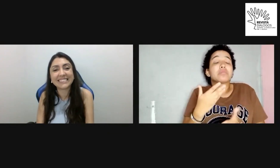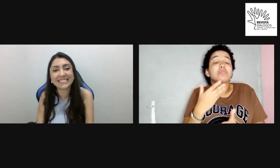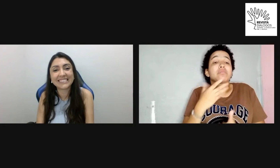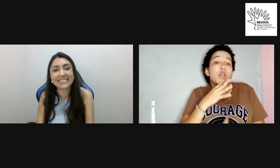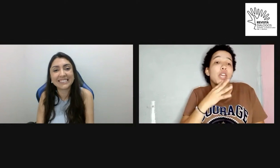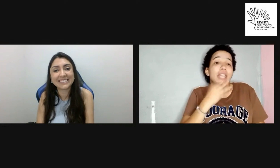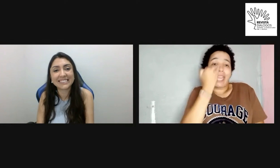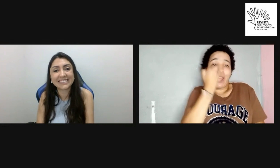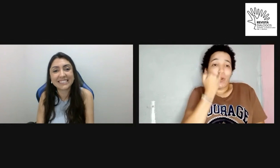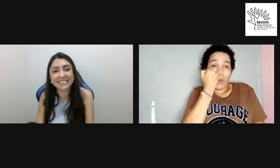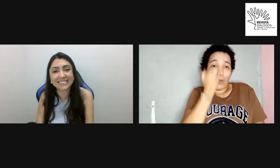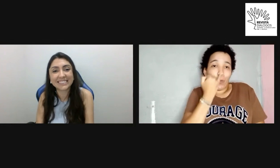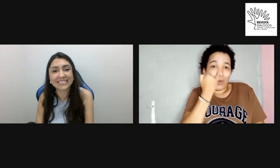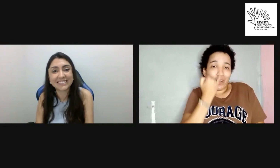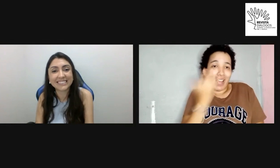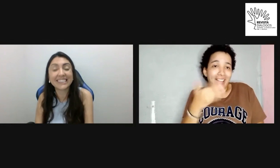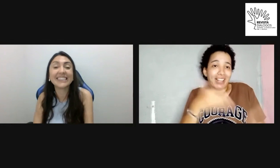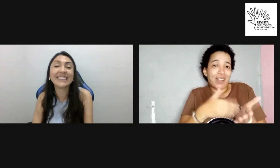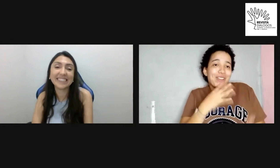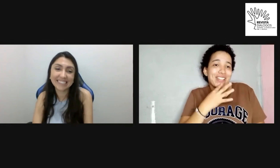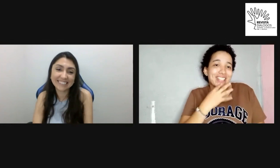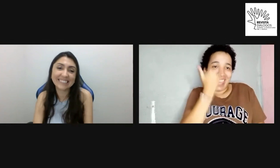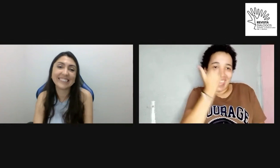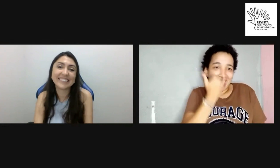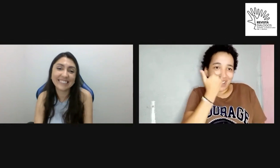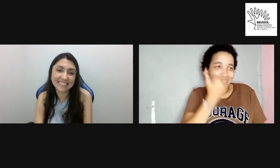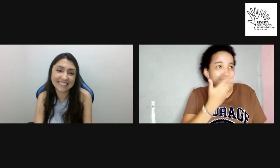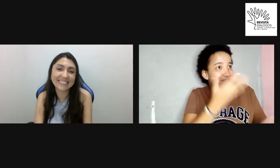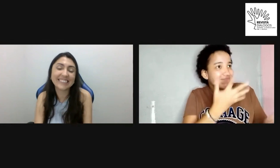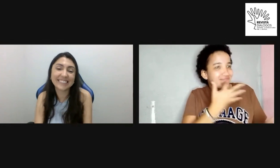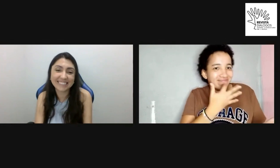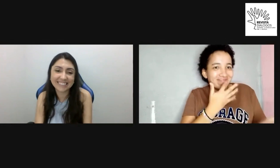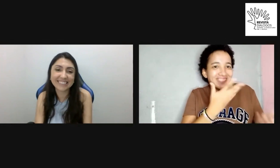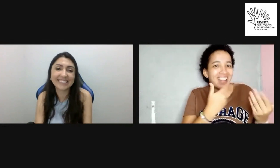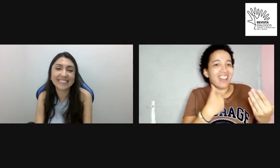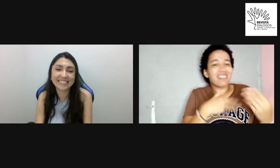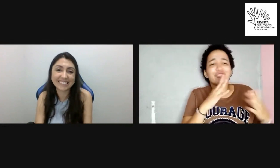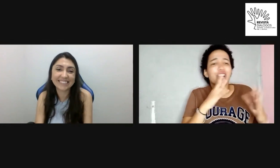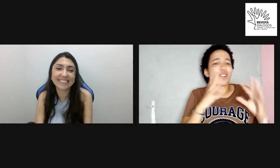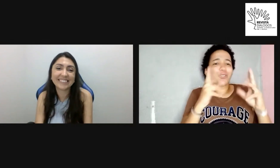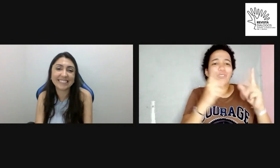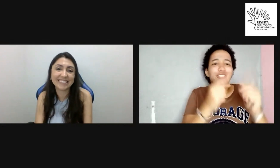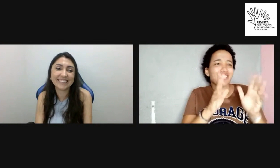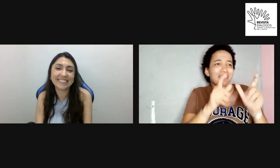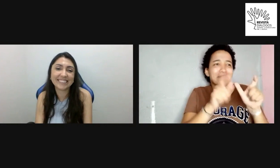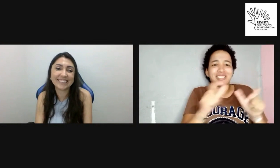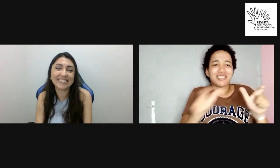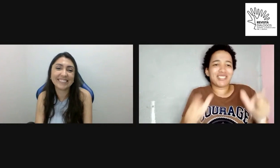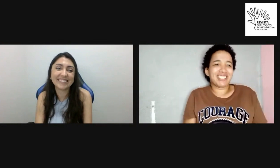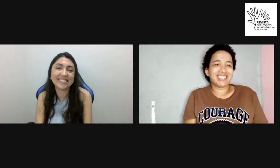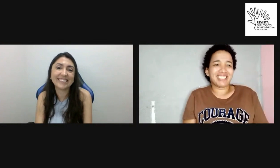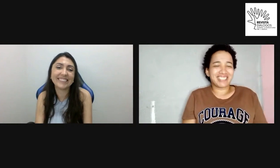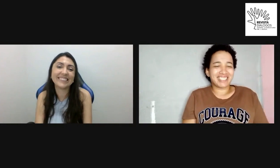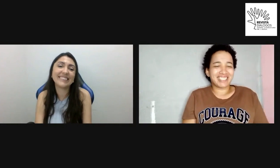Também tem agora o Igor, que eu conheci agora. Eu admiro muito a todos.